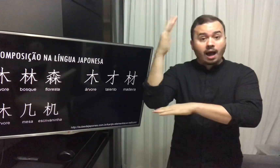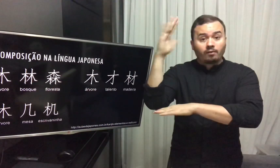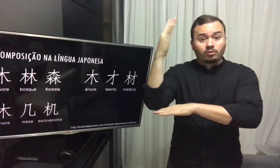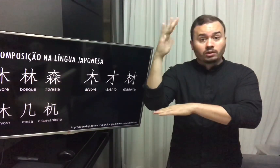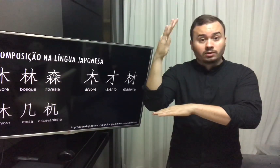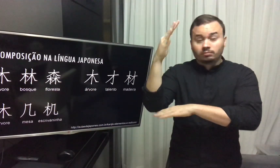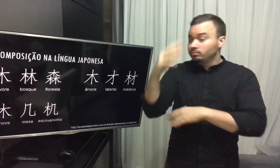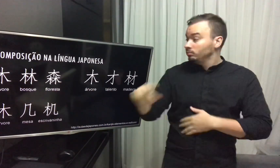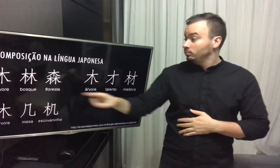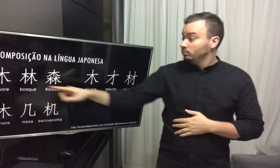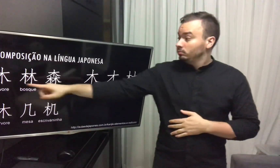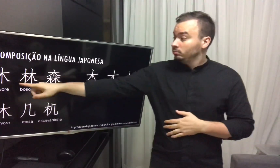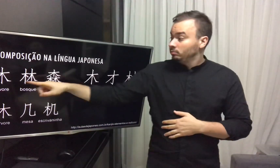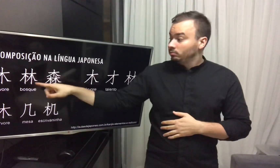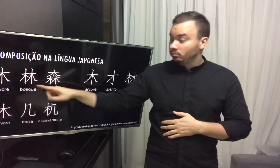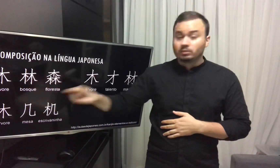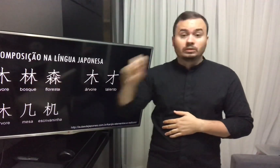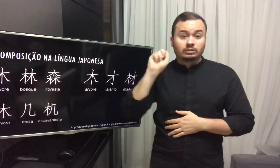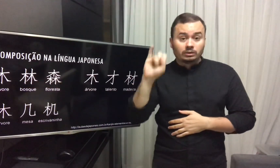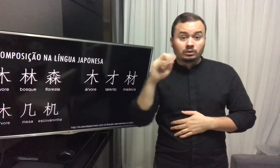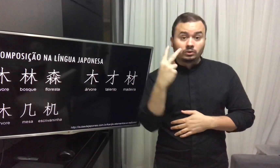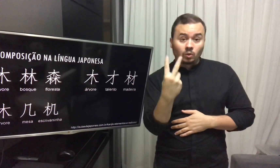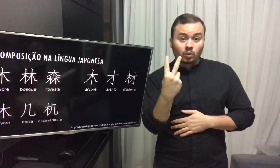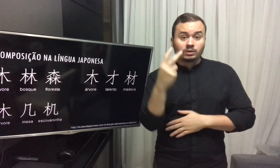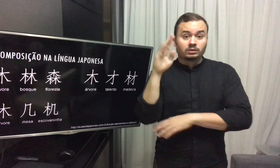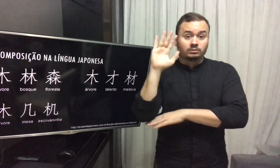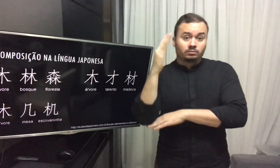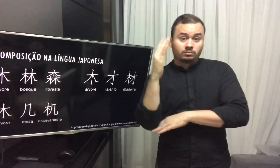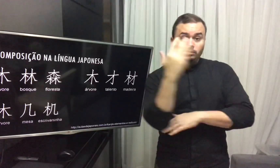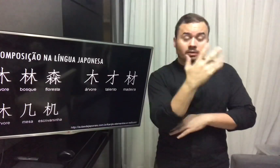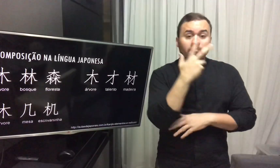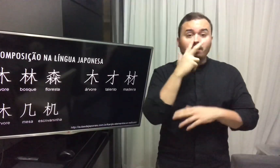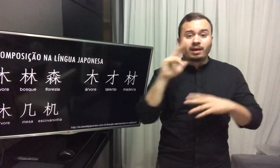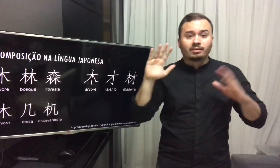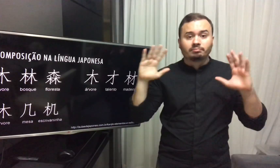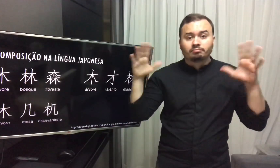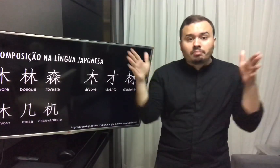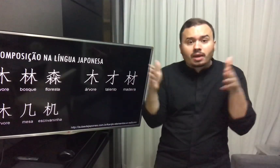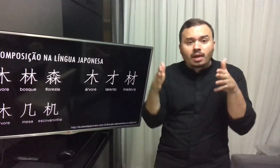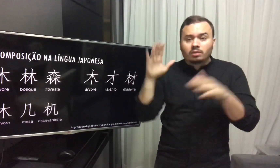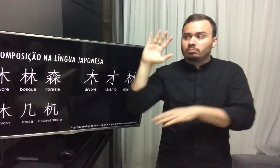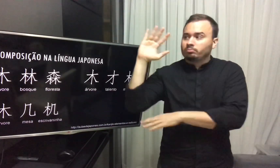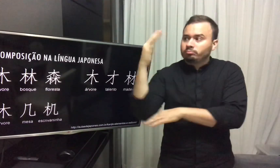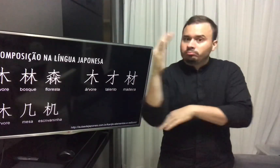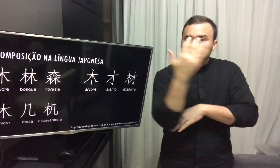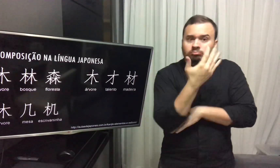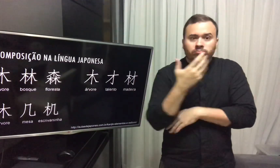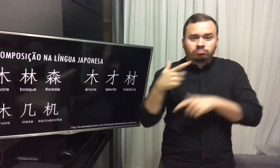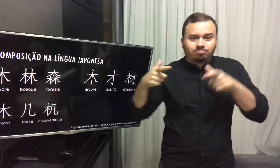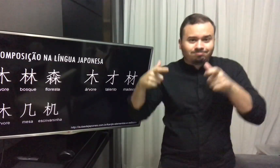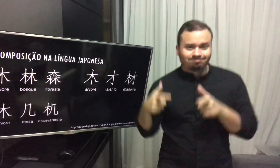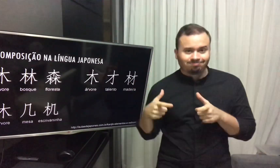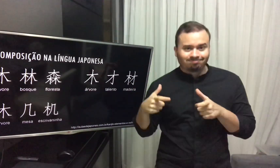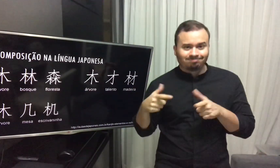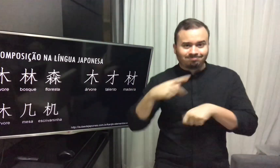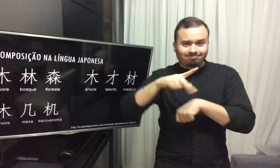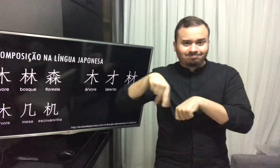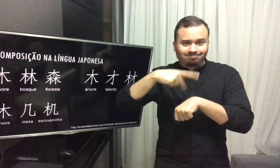Então, por exemplo, esse significa árvore, e na medida que você aumenta o número de kanjis, ele